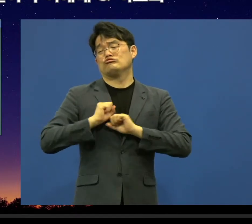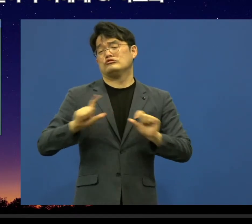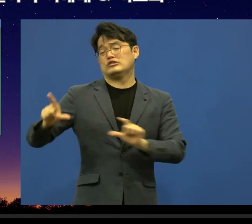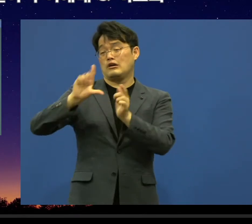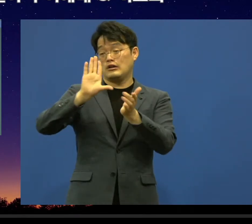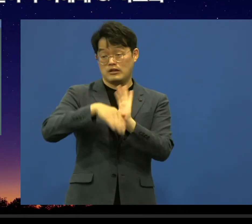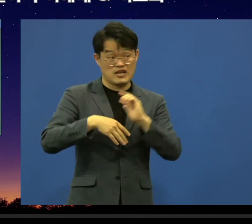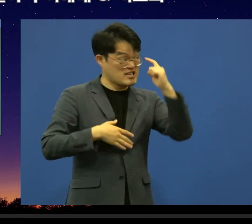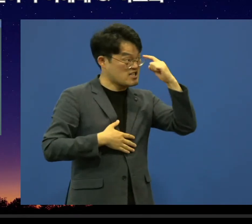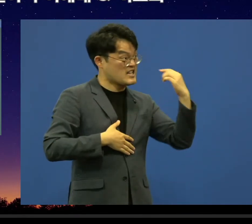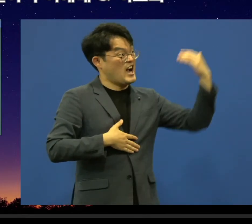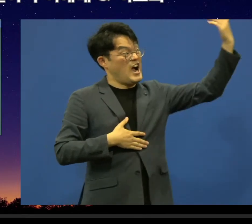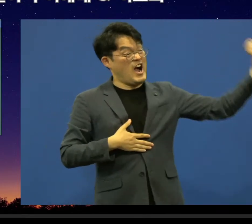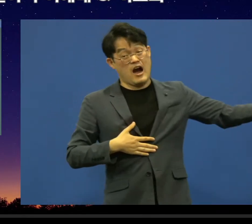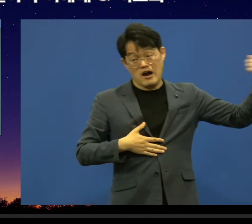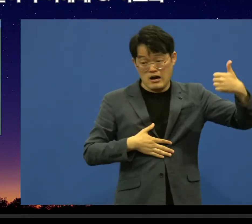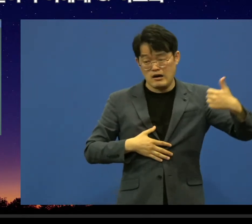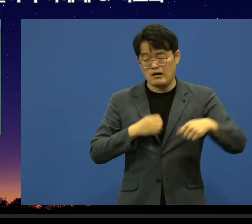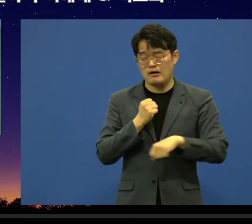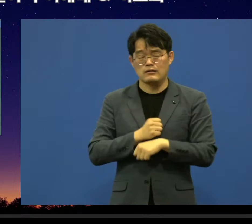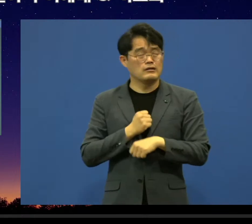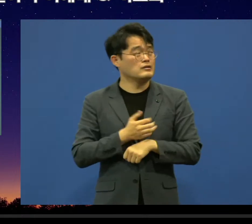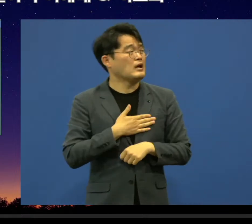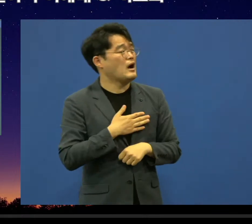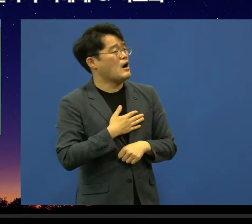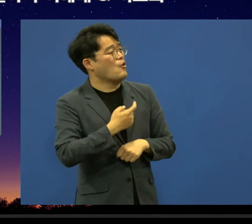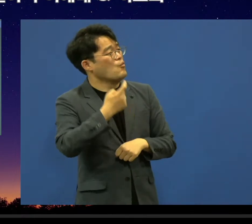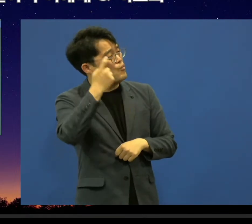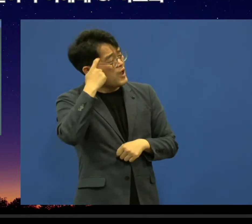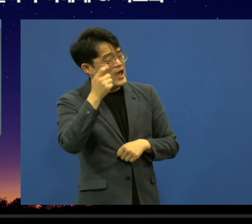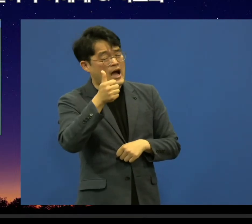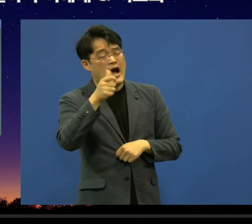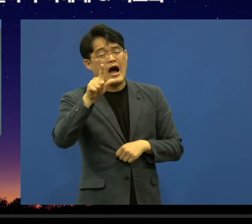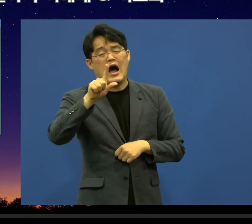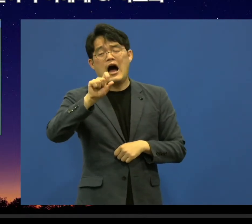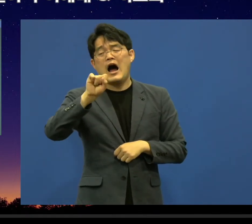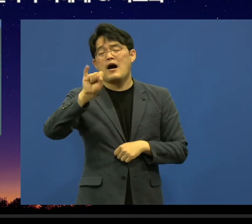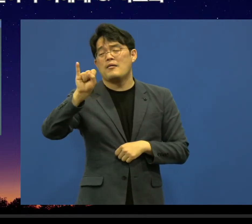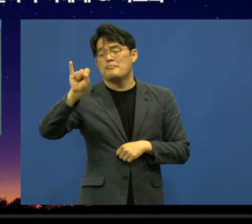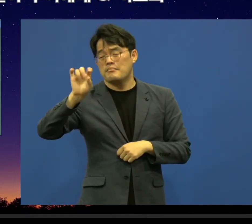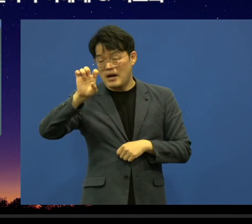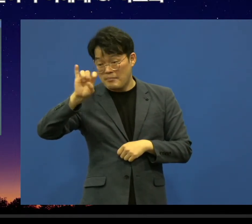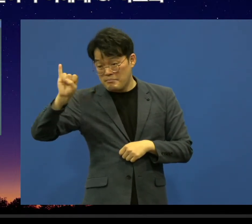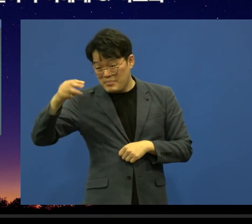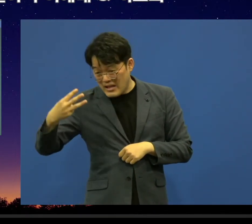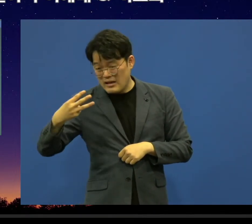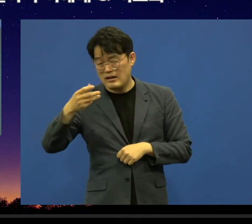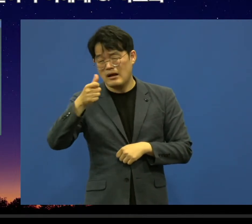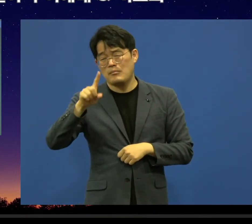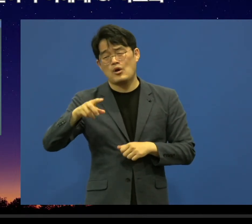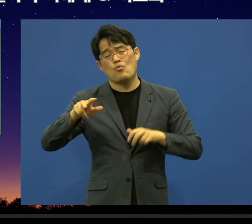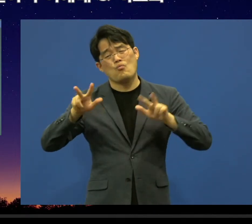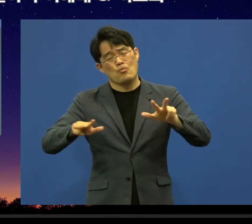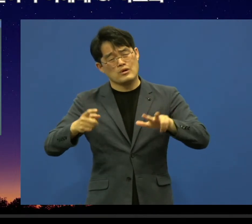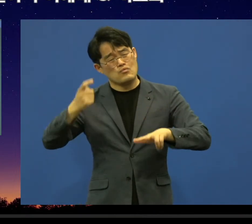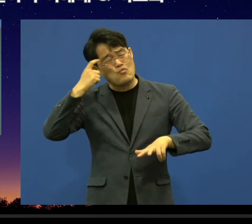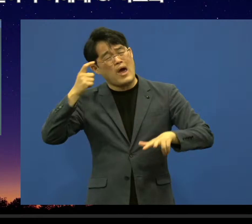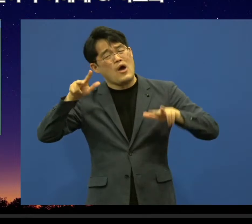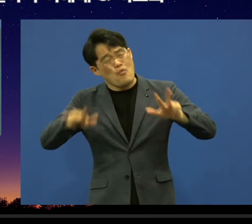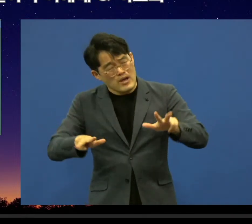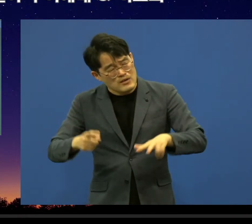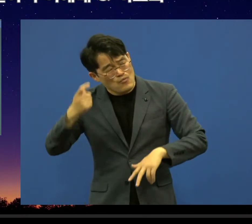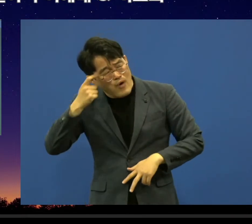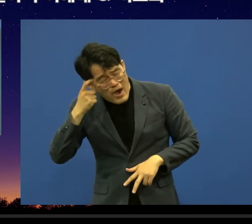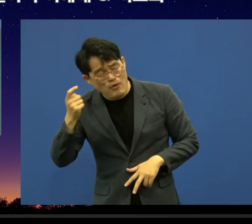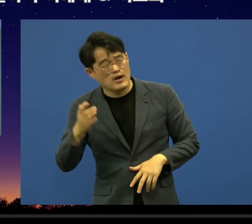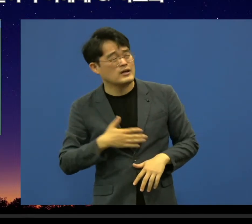나타나가지고, 하필 왜 나에게 이런 일이, 하필 왜 지금 이런 일이, 하필 꼭 이럴